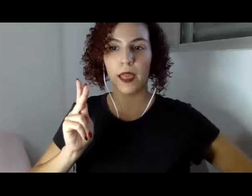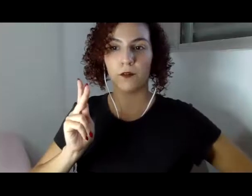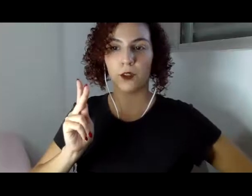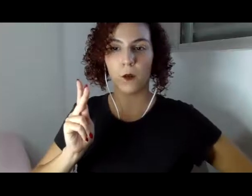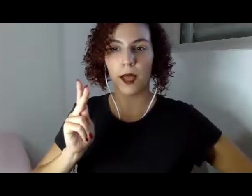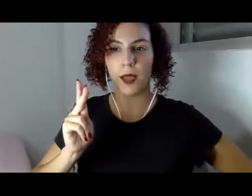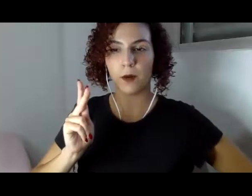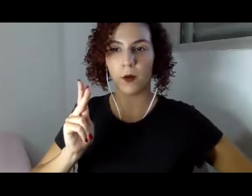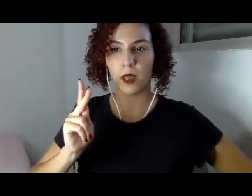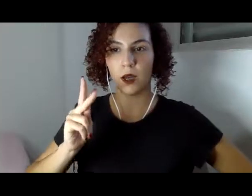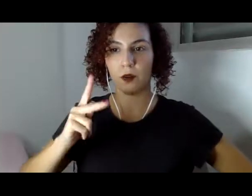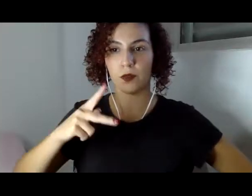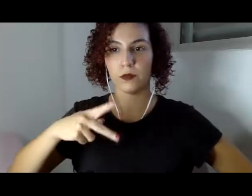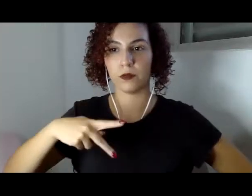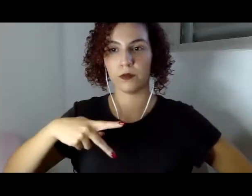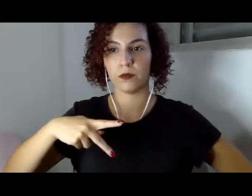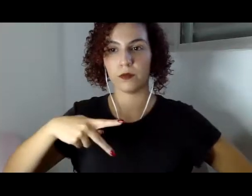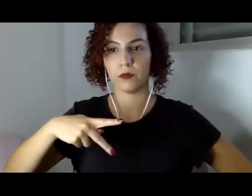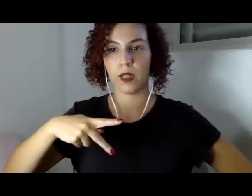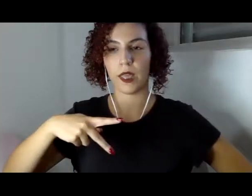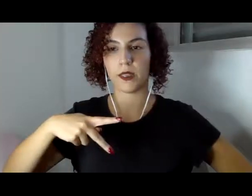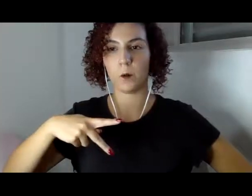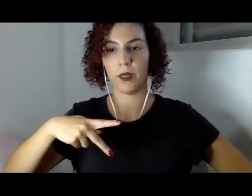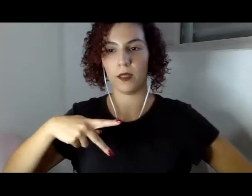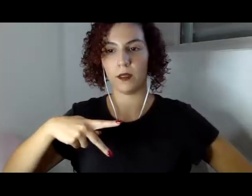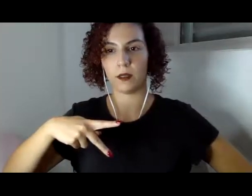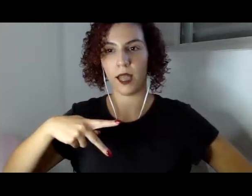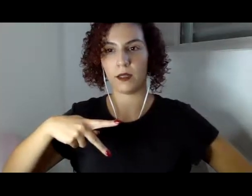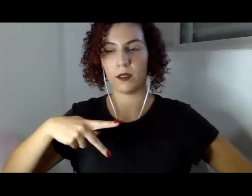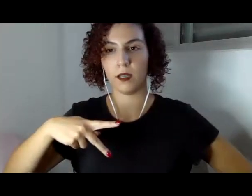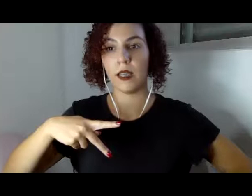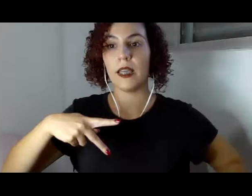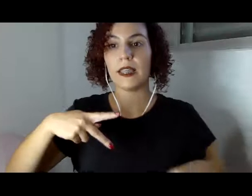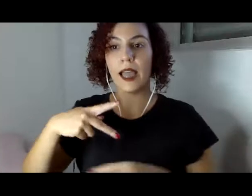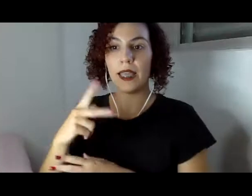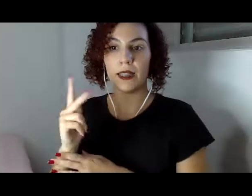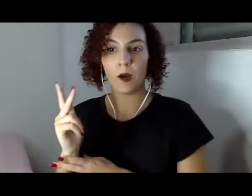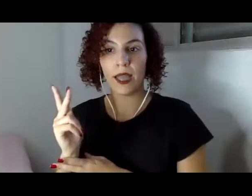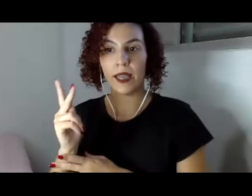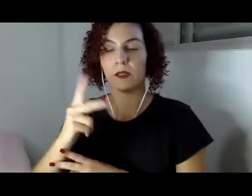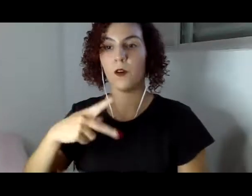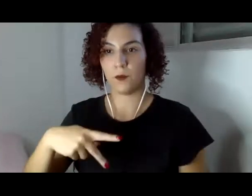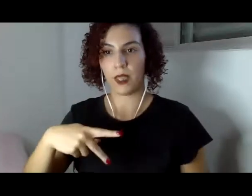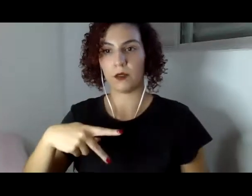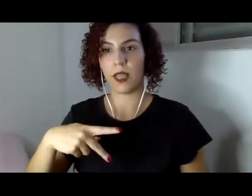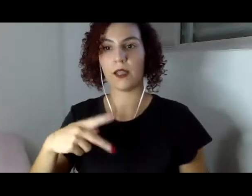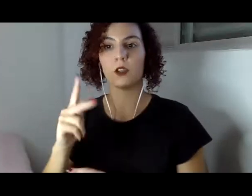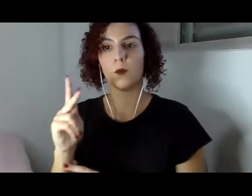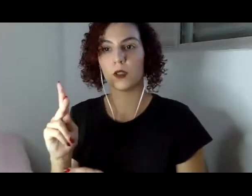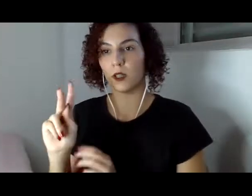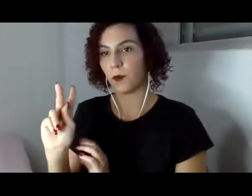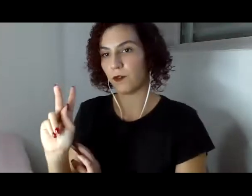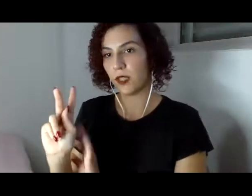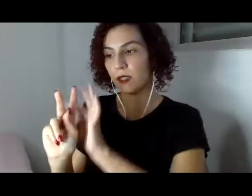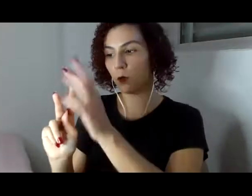o P eu vou tombar minha mão aqui, ó. Esse é o P, tá? E aí não é esse movimento, tá? Eu só